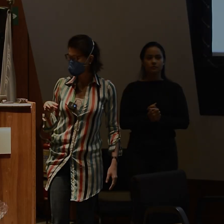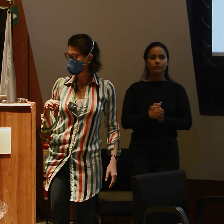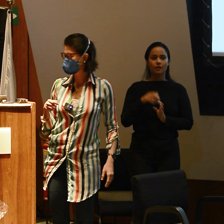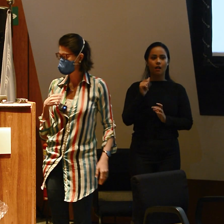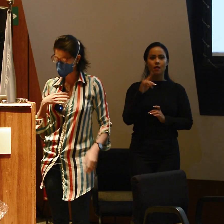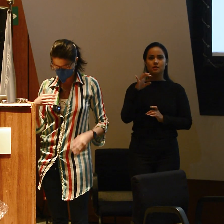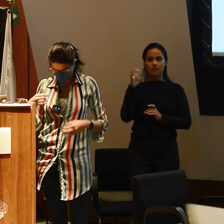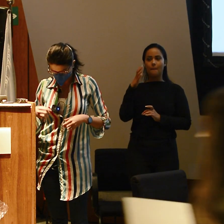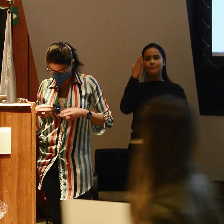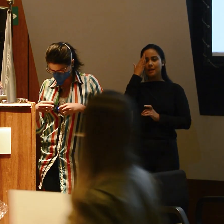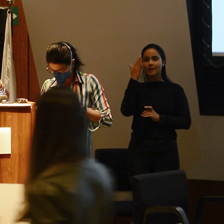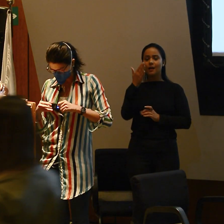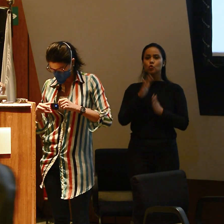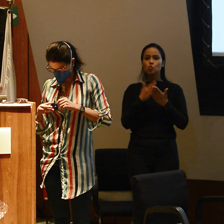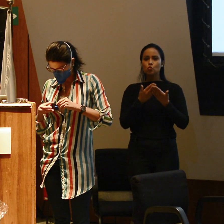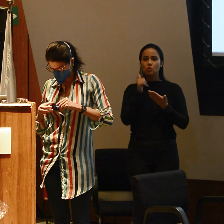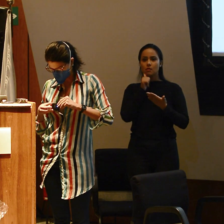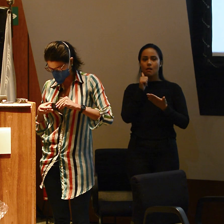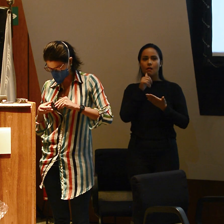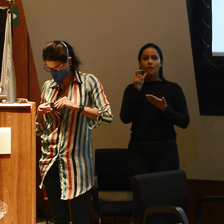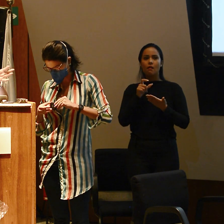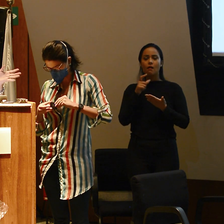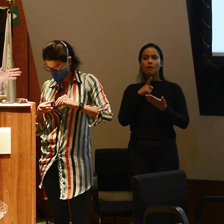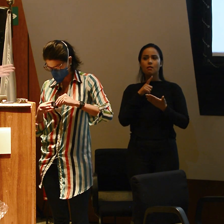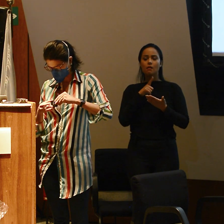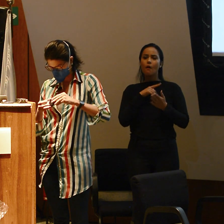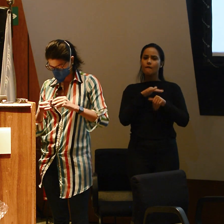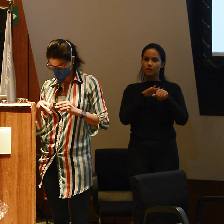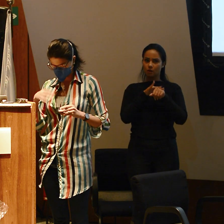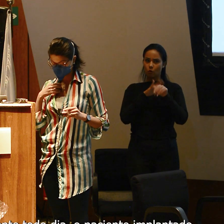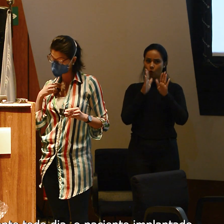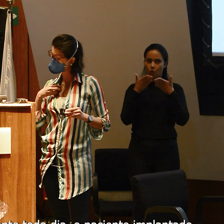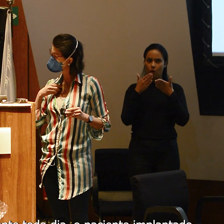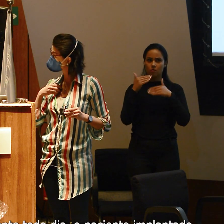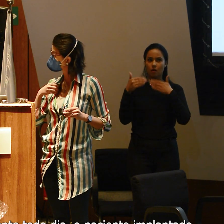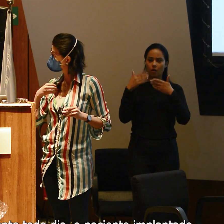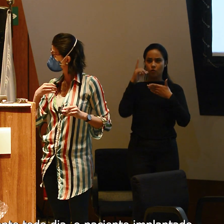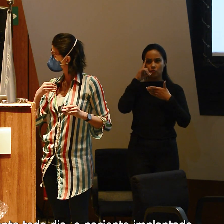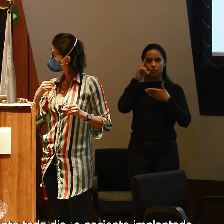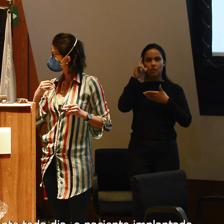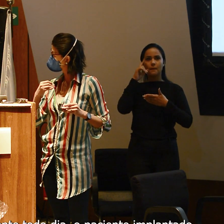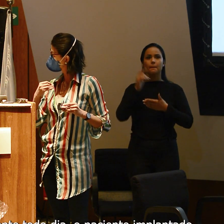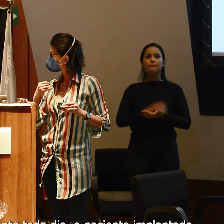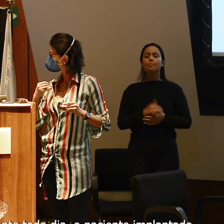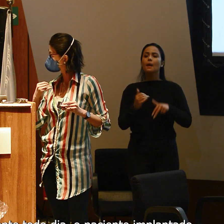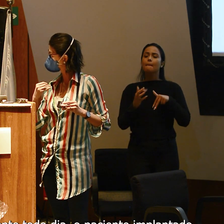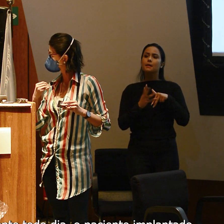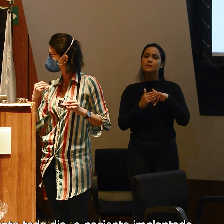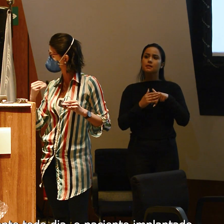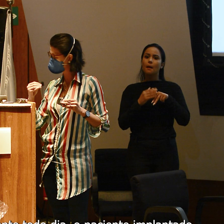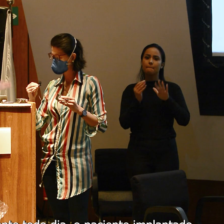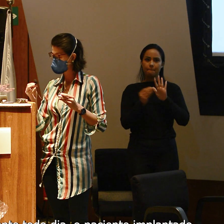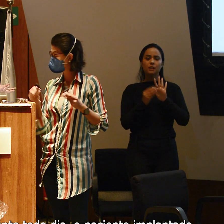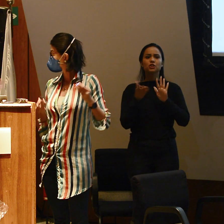Alice, obrigada, né? Esse estudo dela, o que nós estamos conversando hoje durante todo o dia. O paciente implantado,